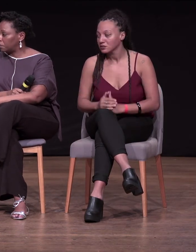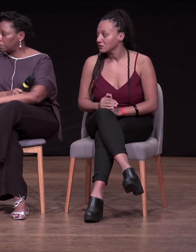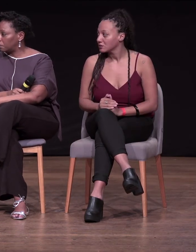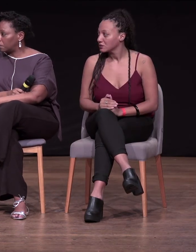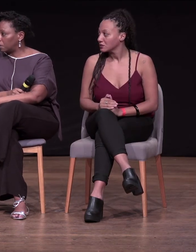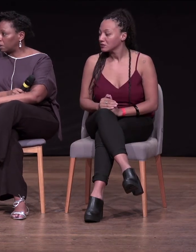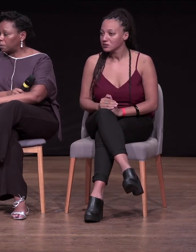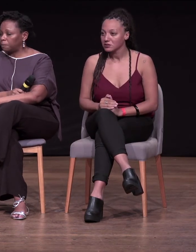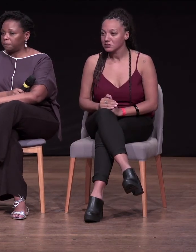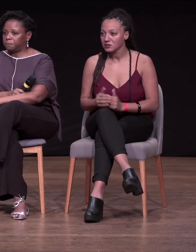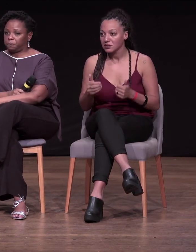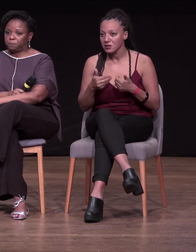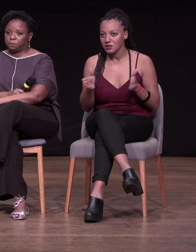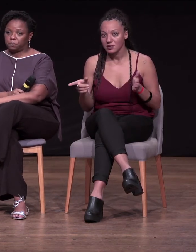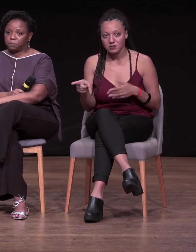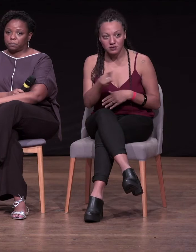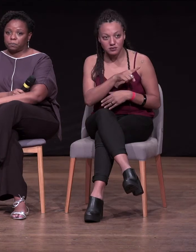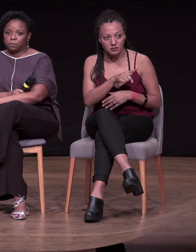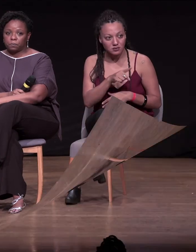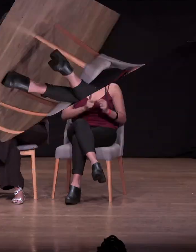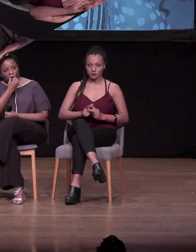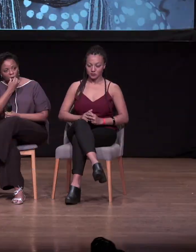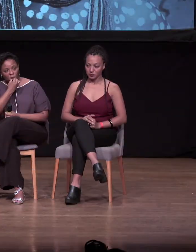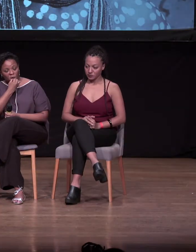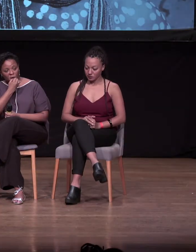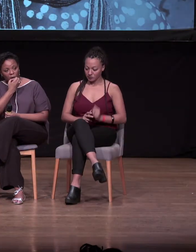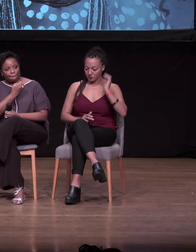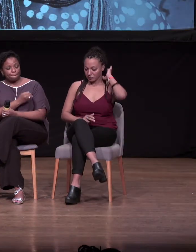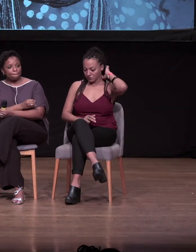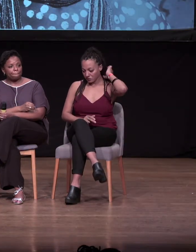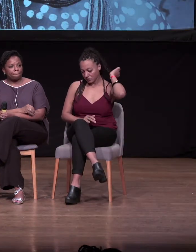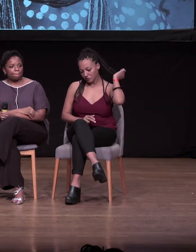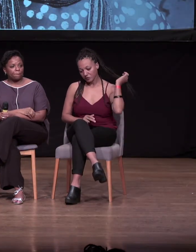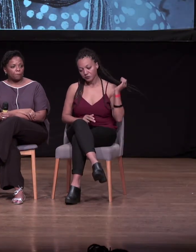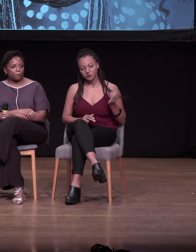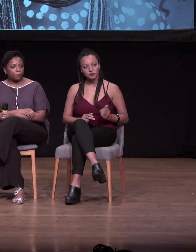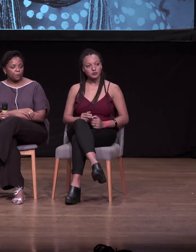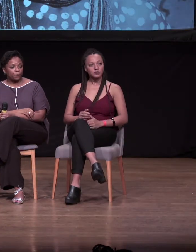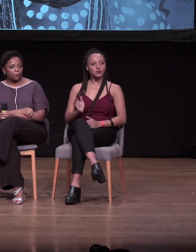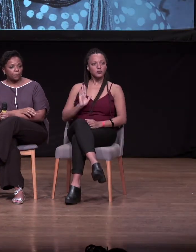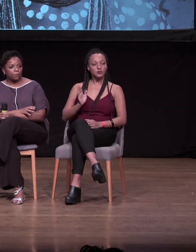abrir para as questões. Alguém? Olá, meu nome é Cleiton.